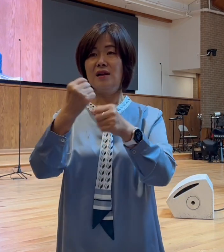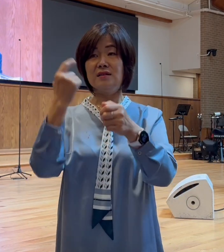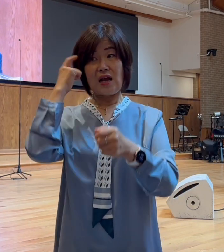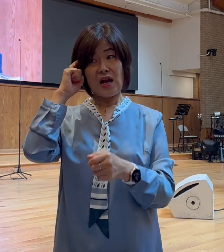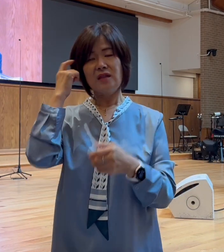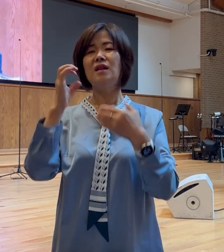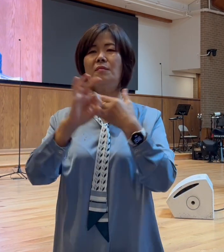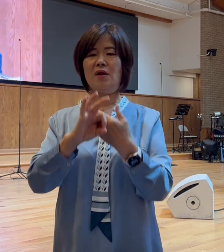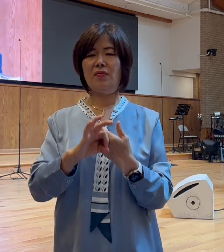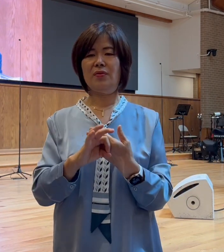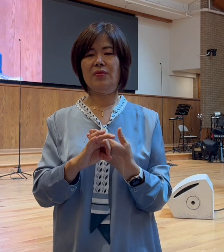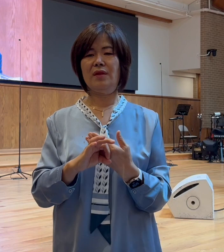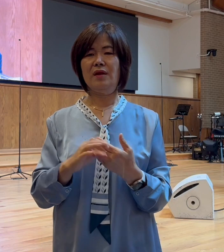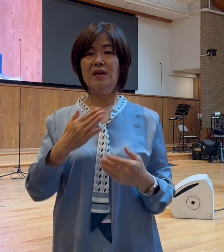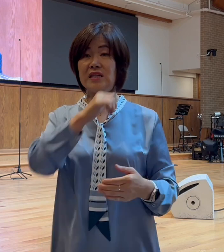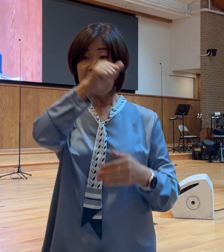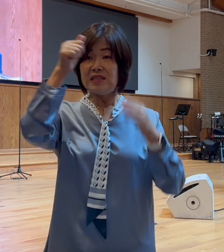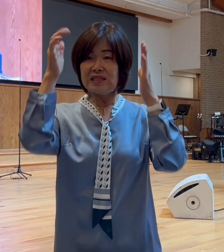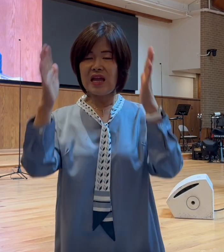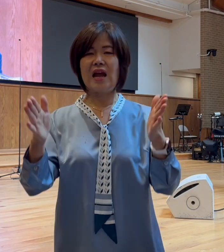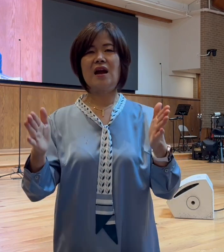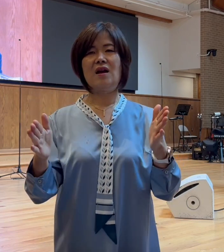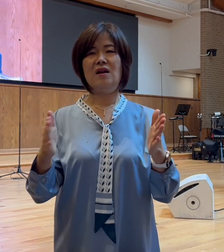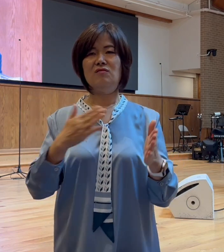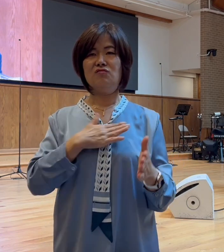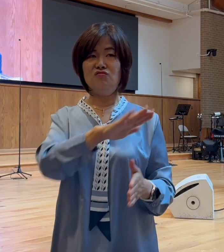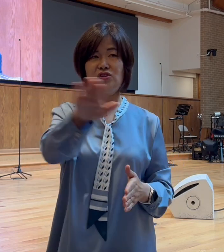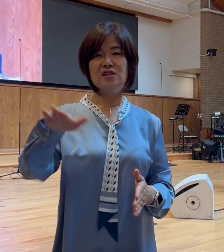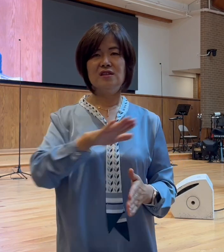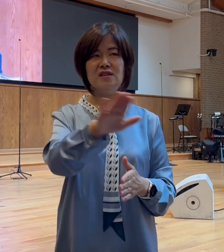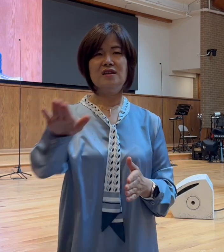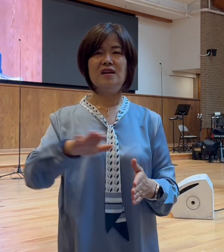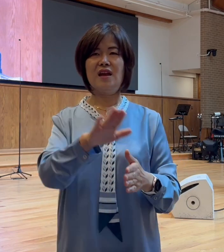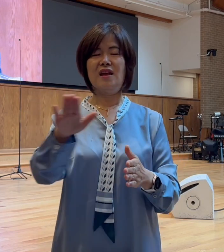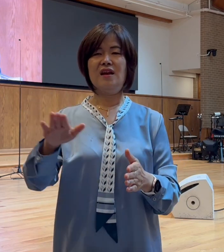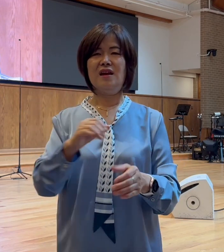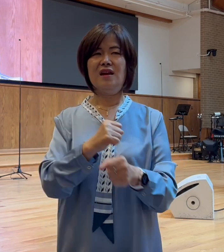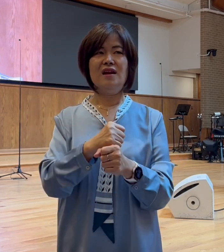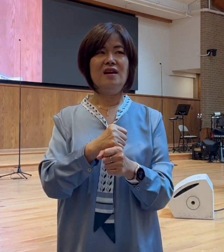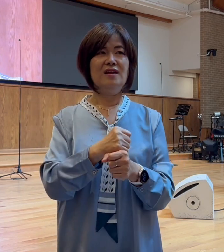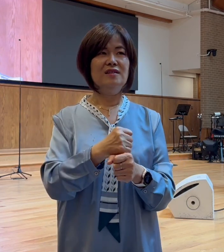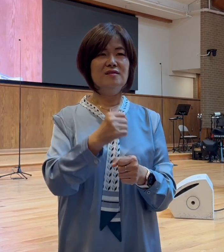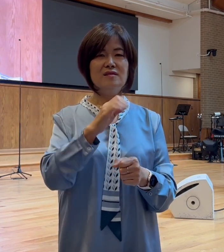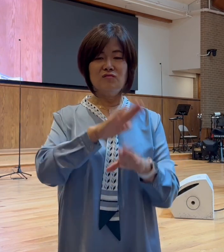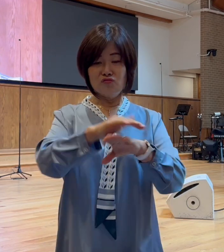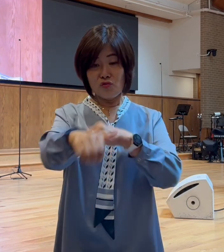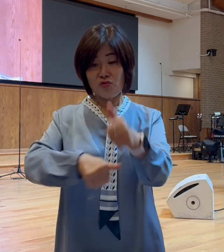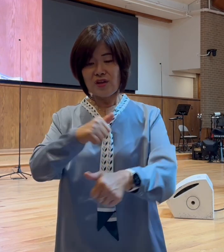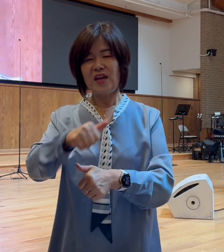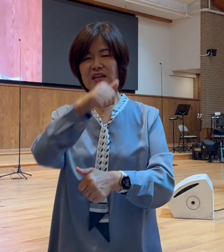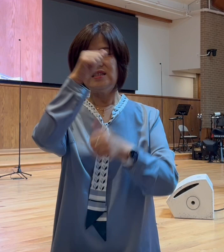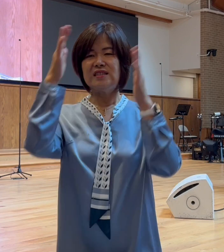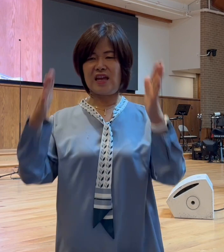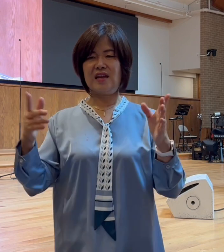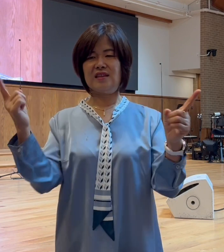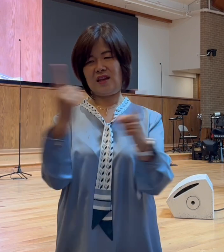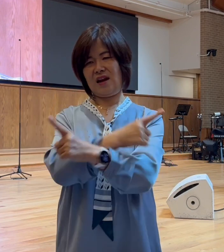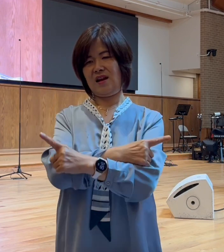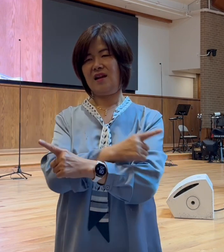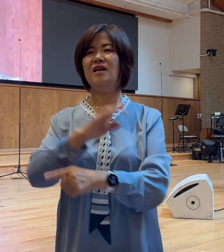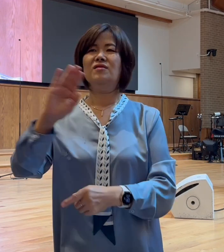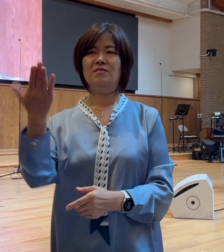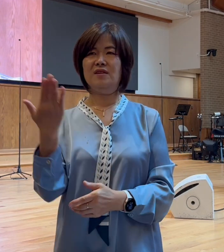한다면 저의 인생과 저희들의 인생과 그리고 우리의 후손들의 인생이 훨씬 달라질 거라고